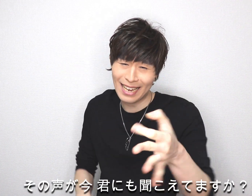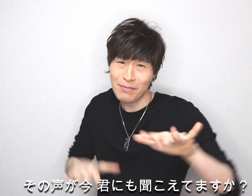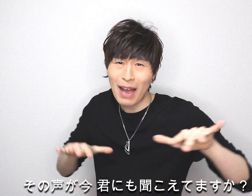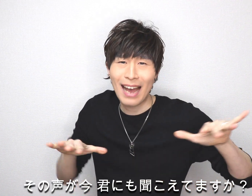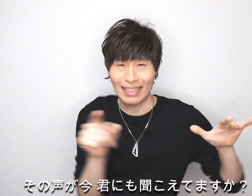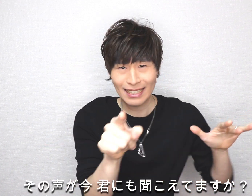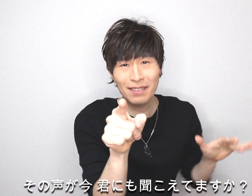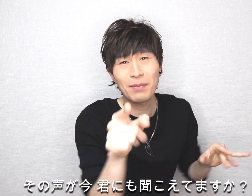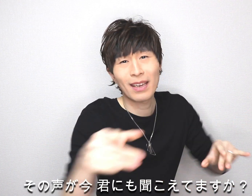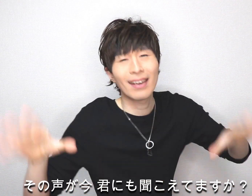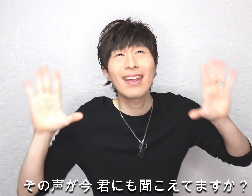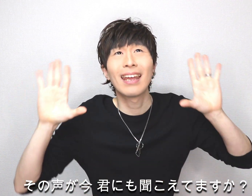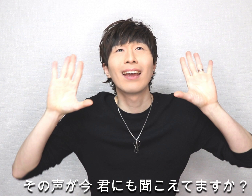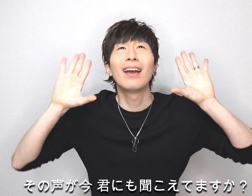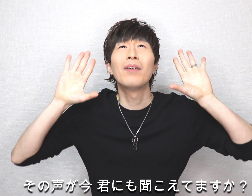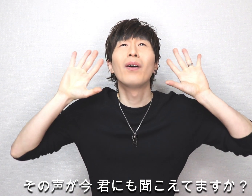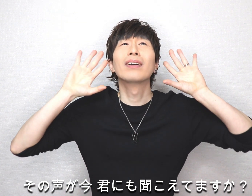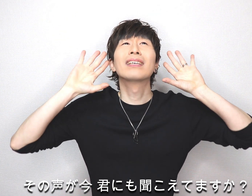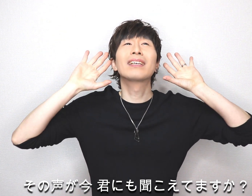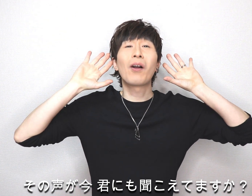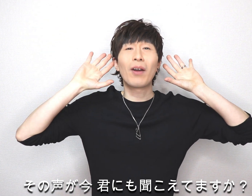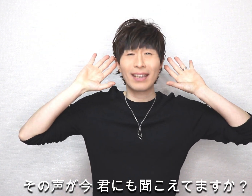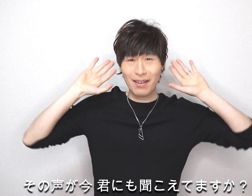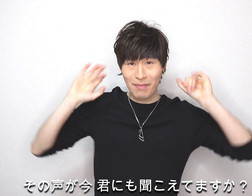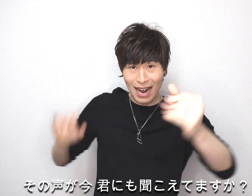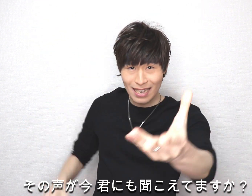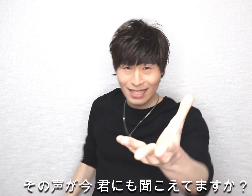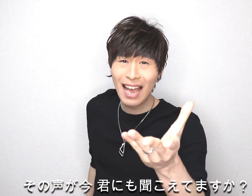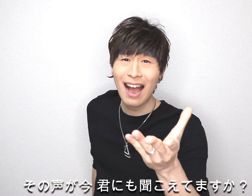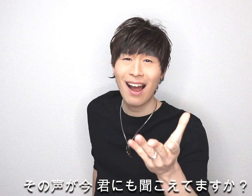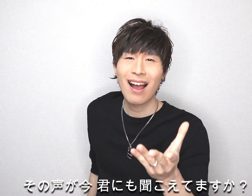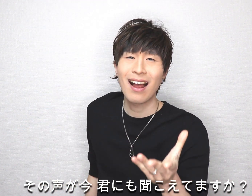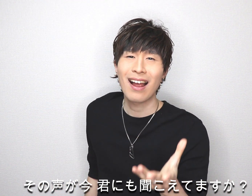が今君に聞こえてますか？